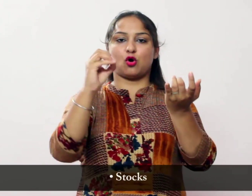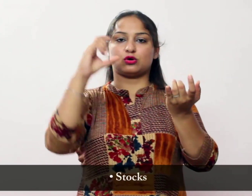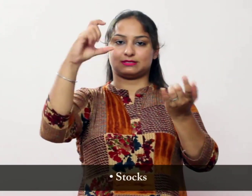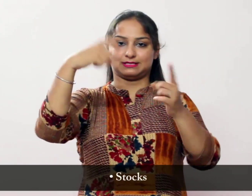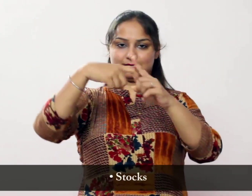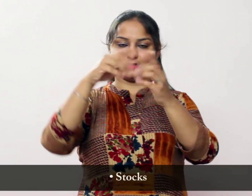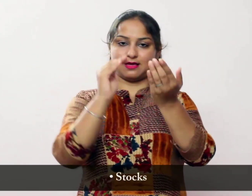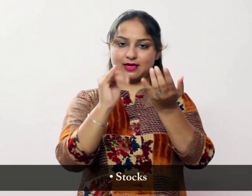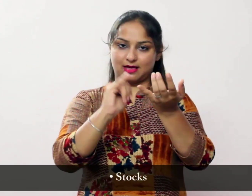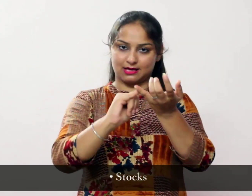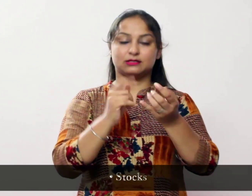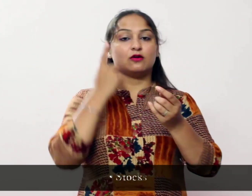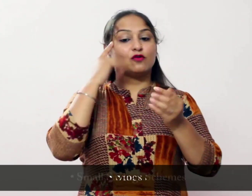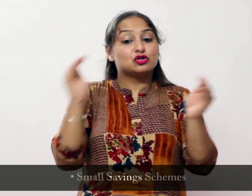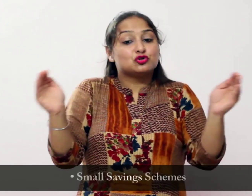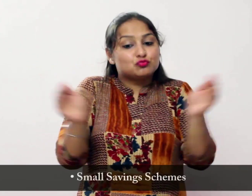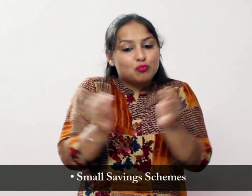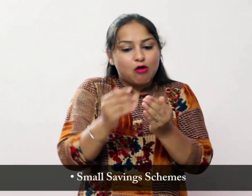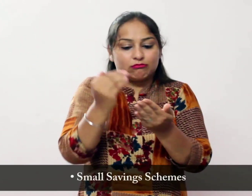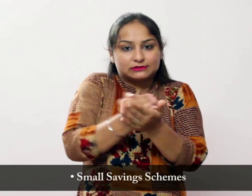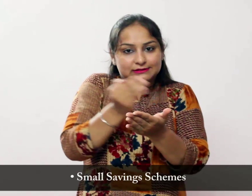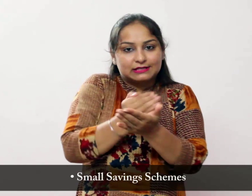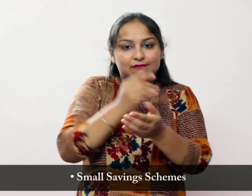छोटी बचत योजनाएं,